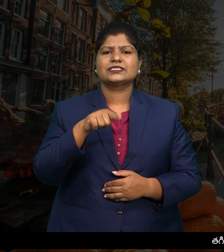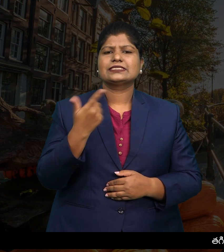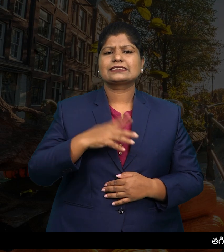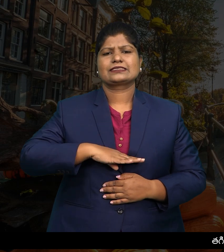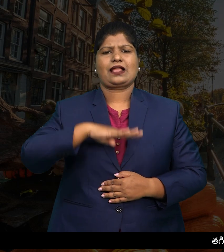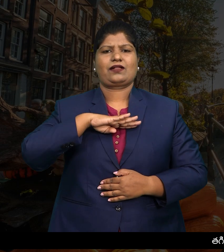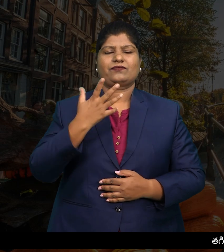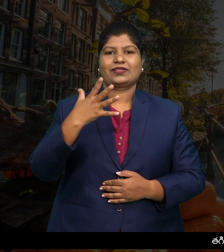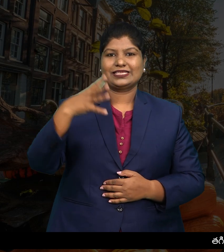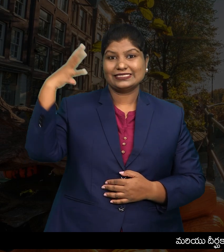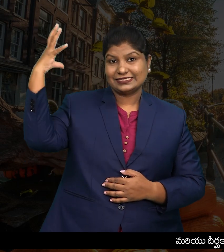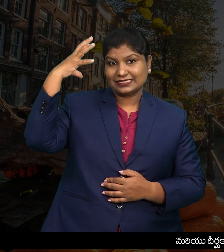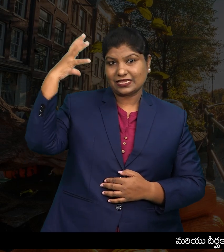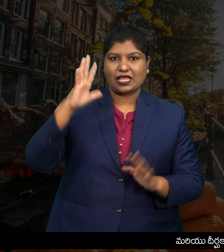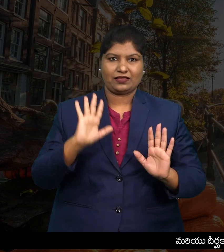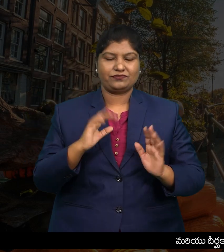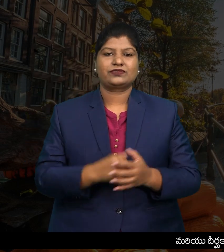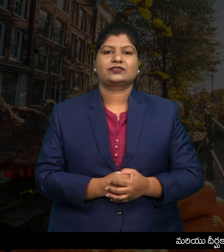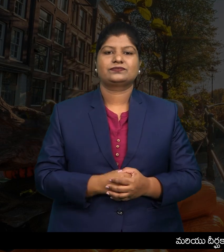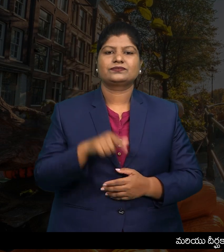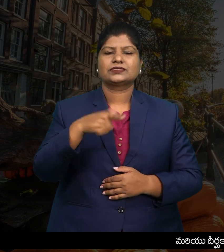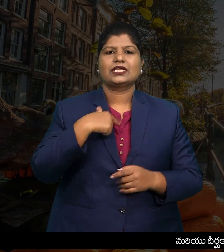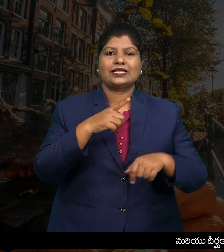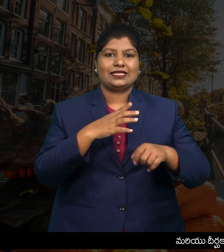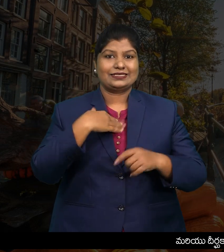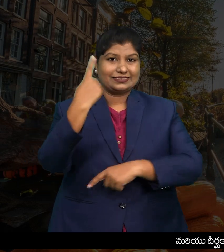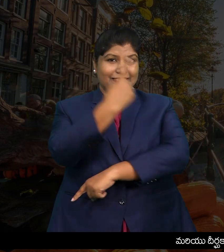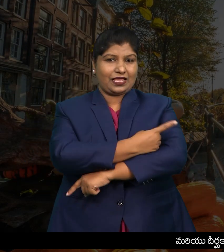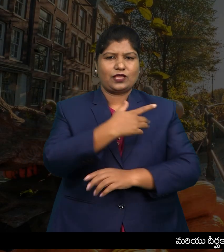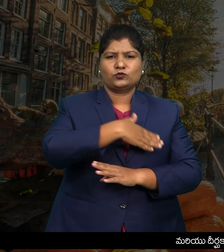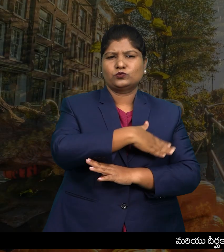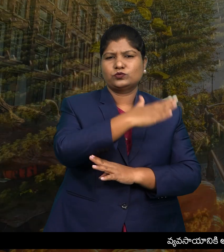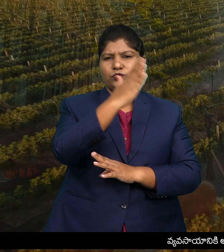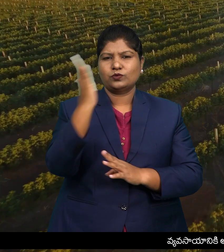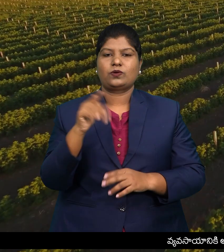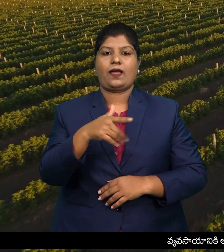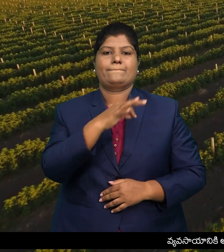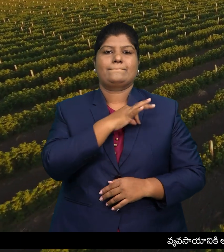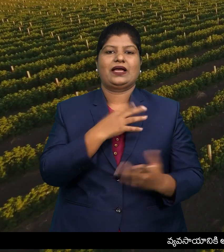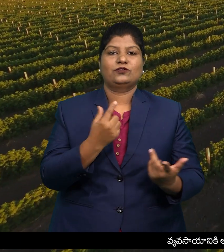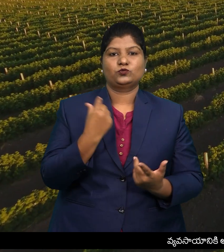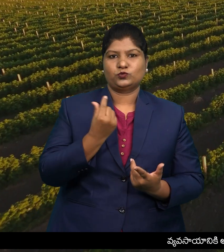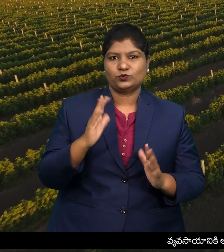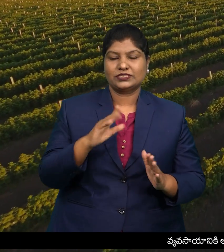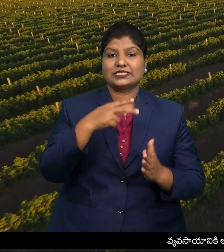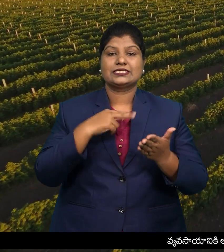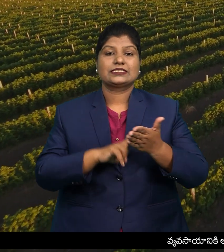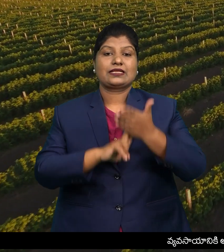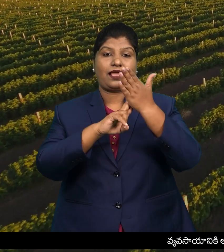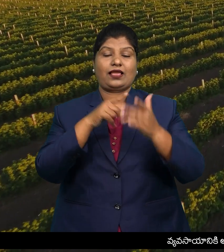తగినంత సూర్యరశ్మిని మరియు దీర్ఘకాలం పగలు ఉన్న రోజుల వల్ల వ్యవసాయానికి అధిక ప్రయోజనం అందచేస్తుంది.